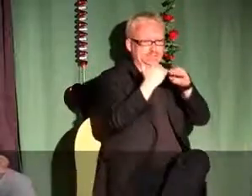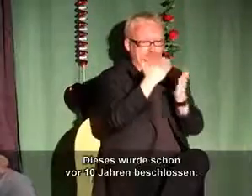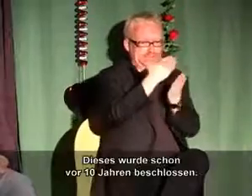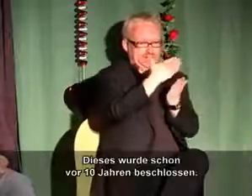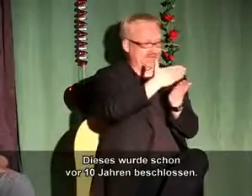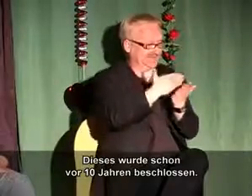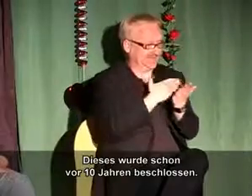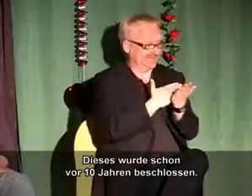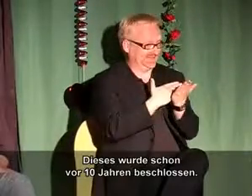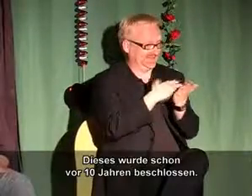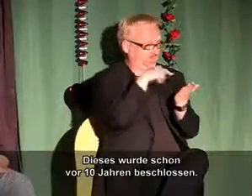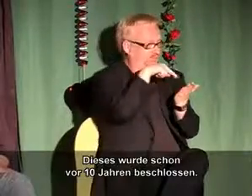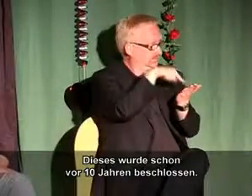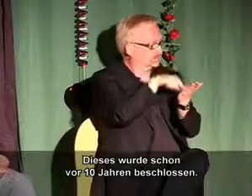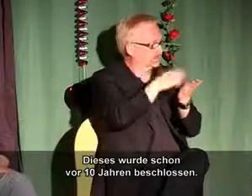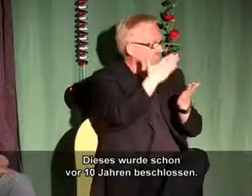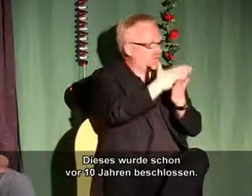Dieses wurde schon vor 10 Jahren beschlossen.